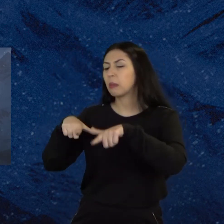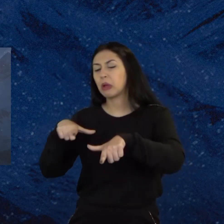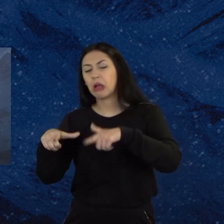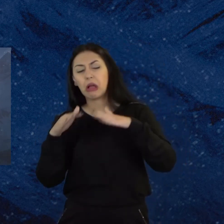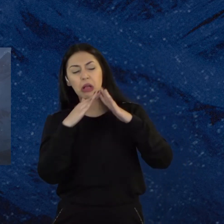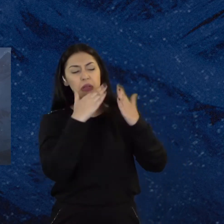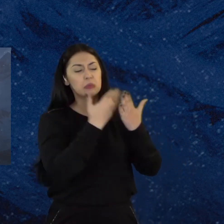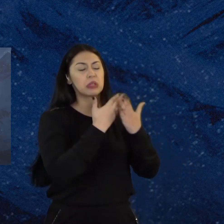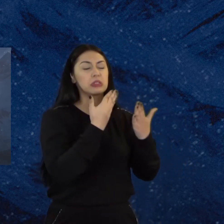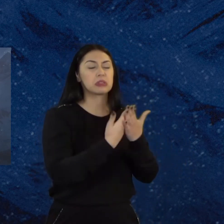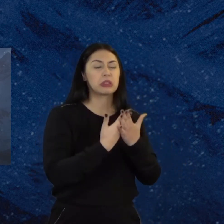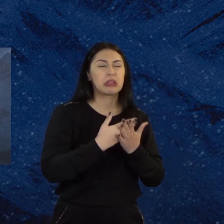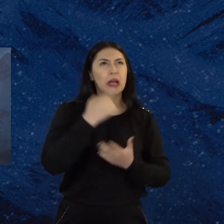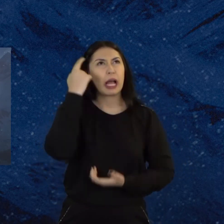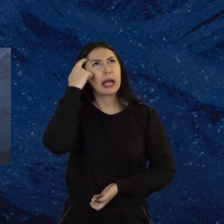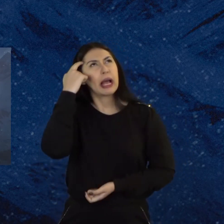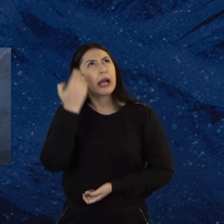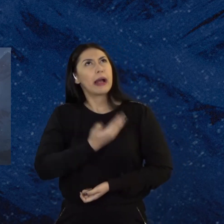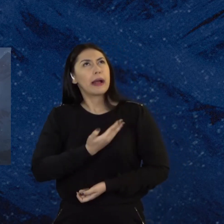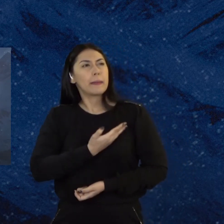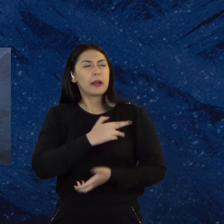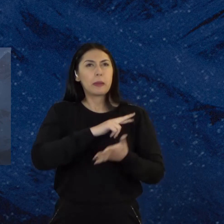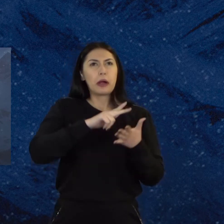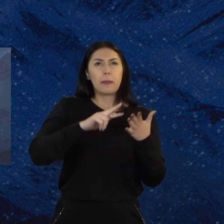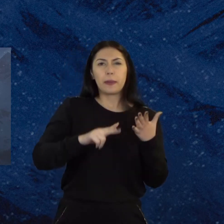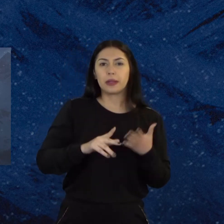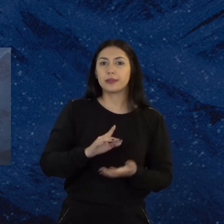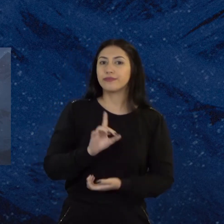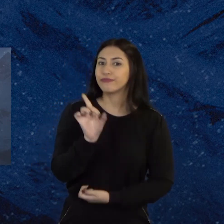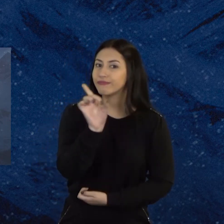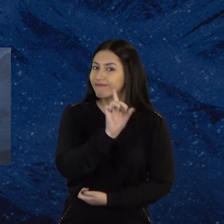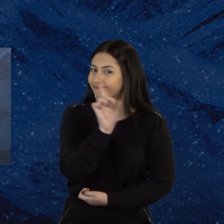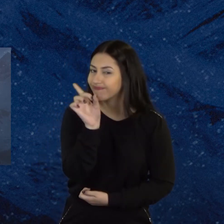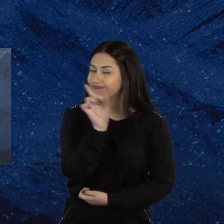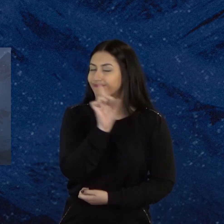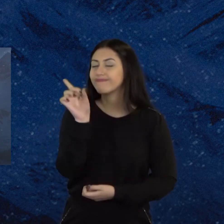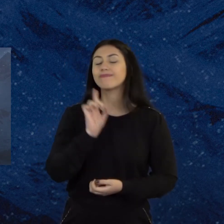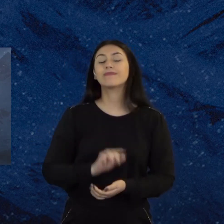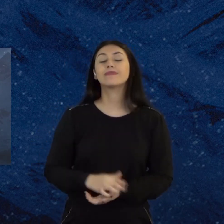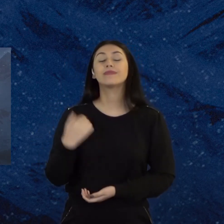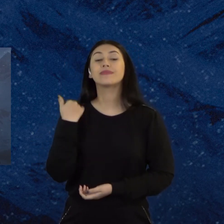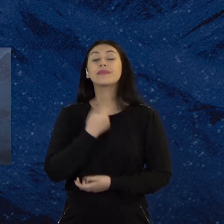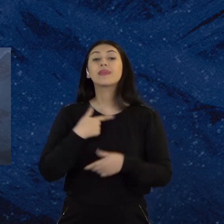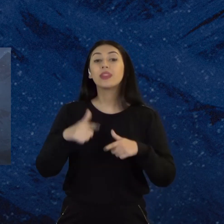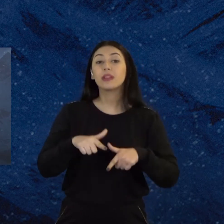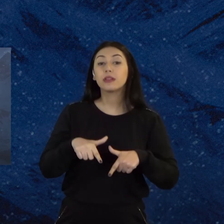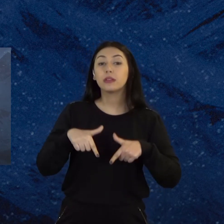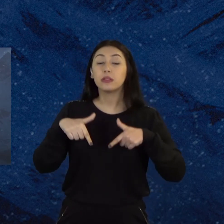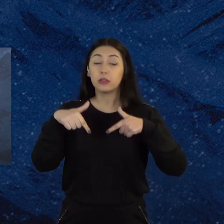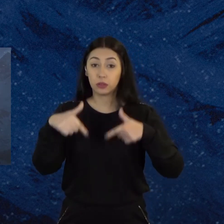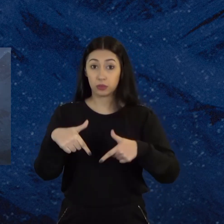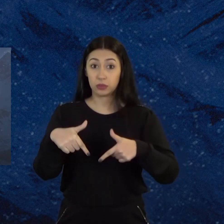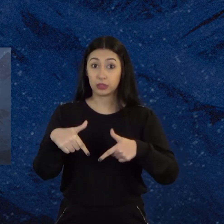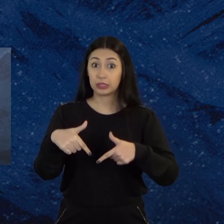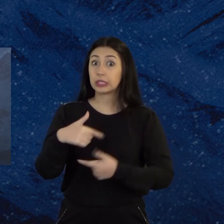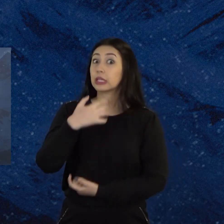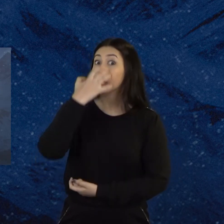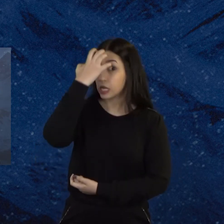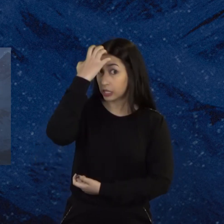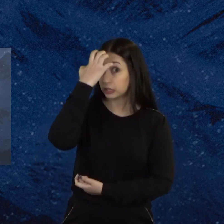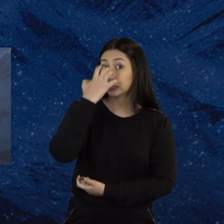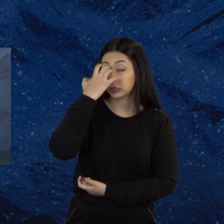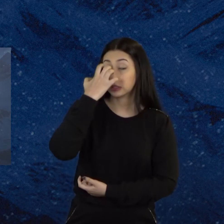escola, você pensa amigo e tal, tal, tal, você pensa que é? Não. A nossa luta é muito mais séria que